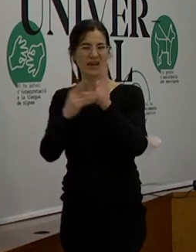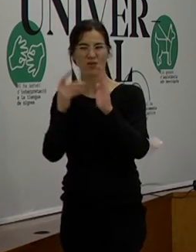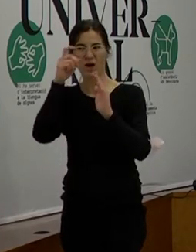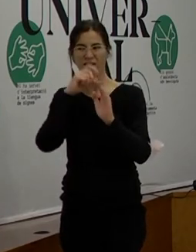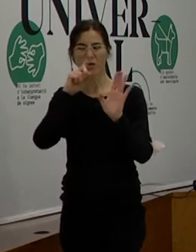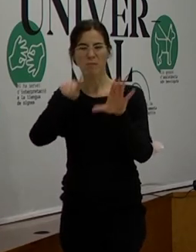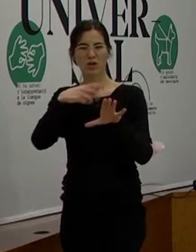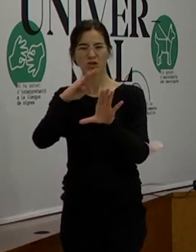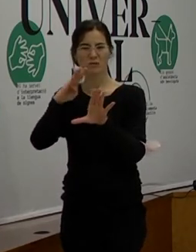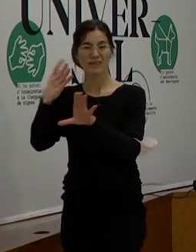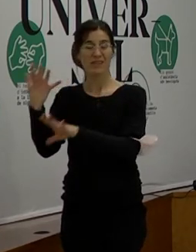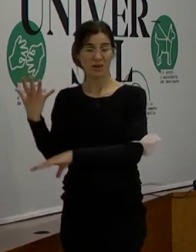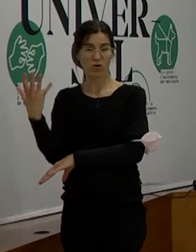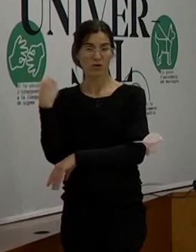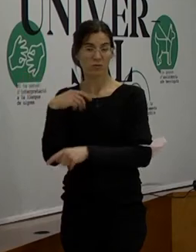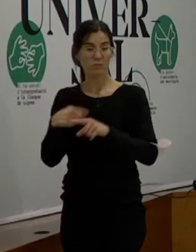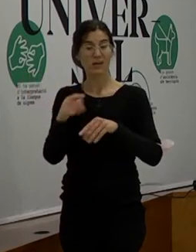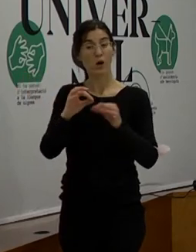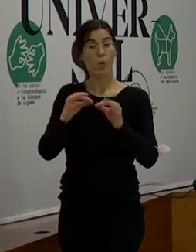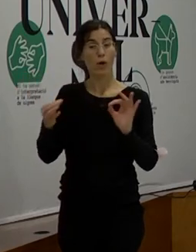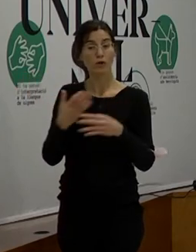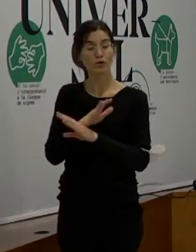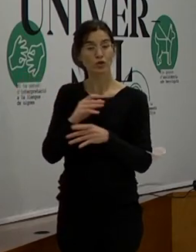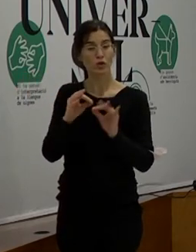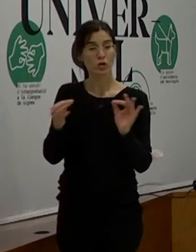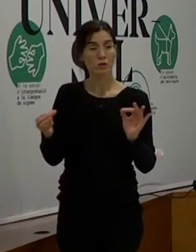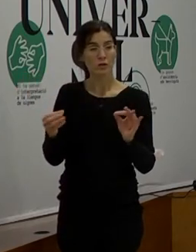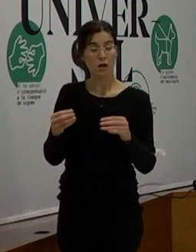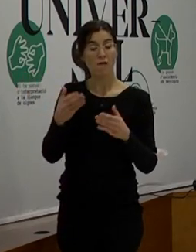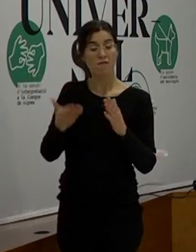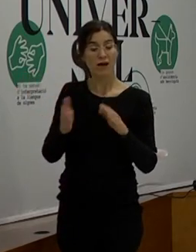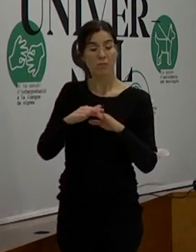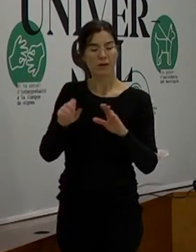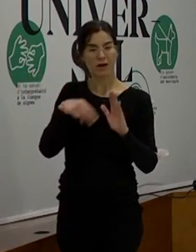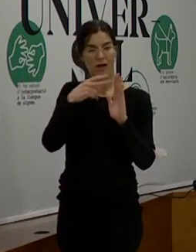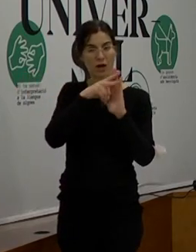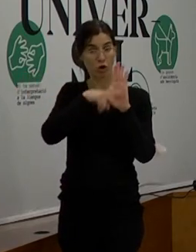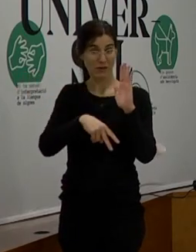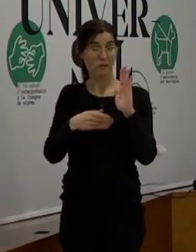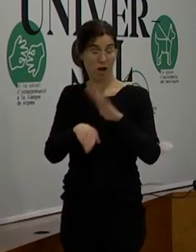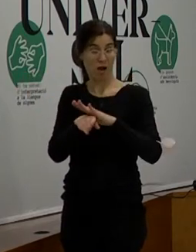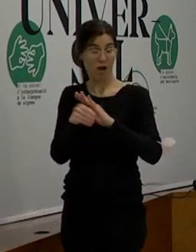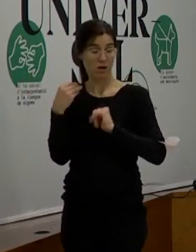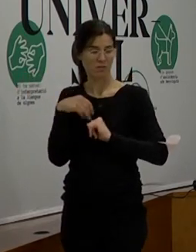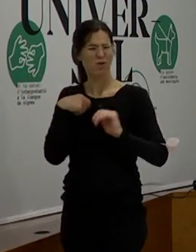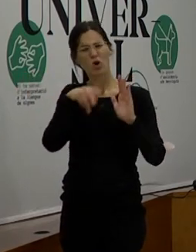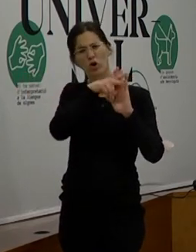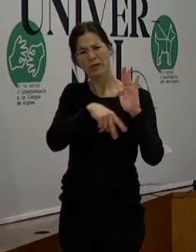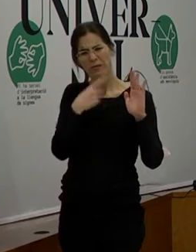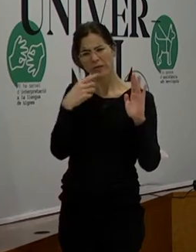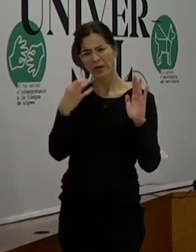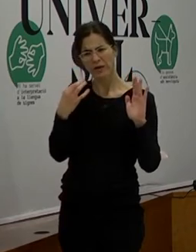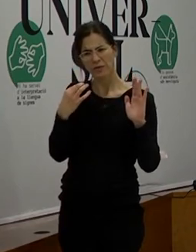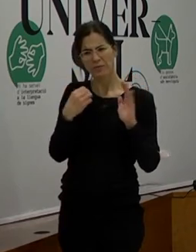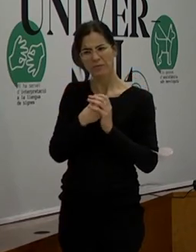95, perquè els jocs van servir perquè es fes la normativa que encara és vigent. ¿Vale? I què deia la normativa?